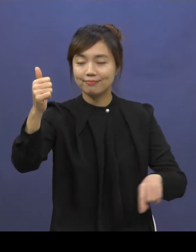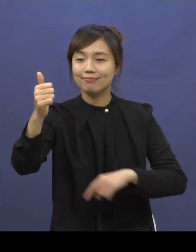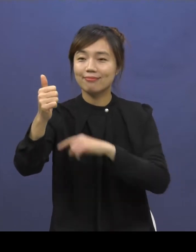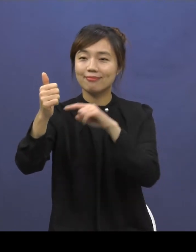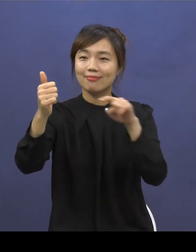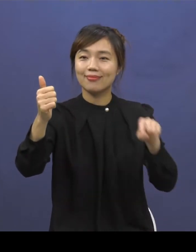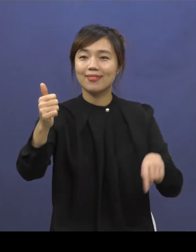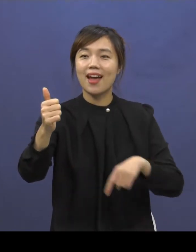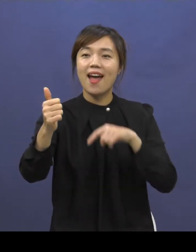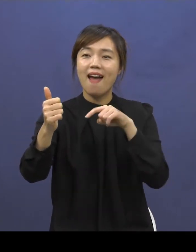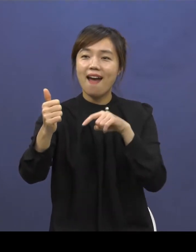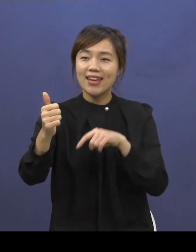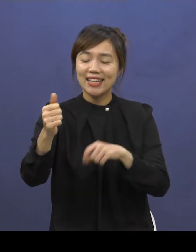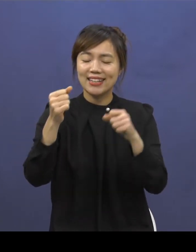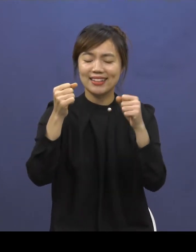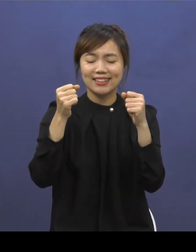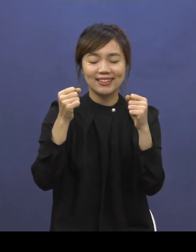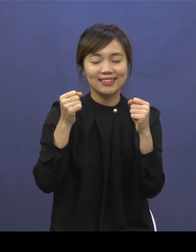안에